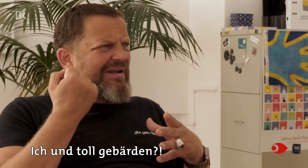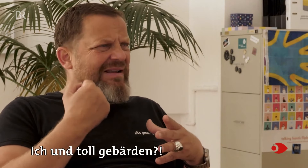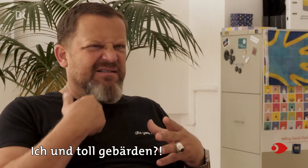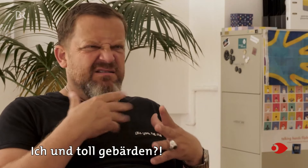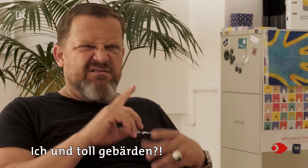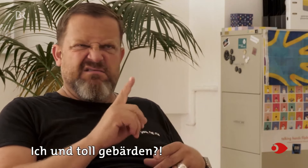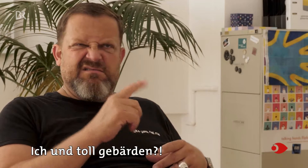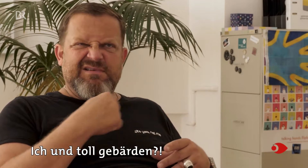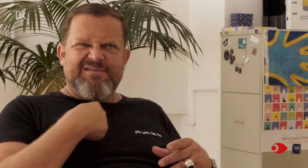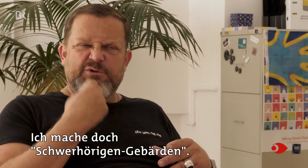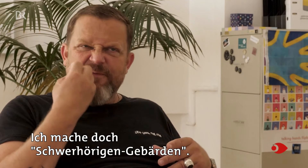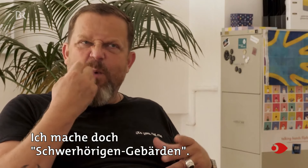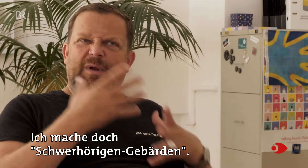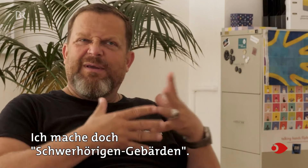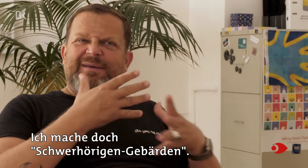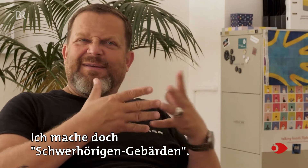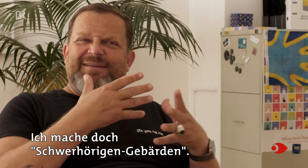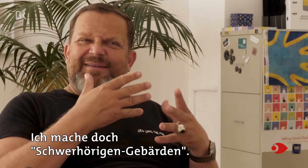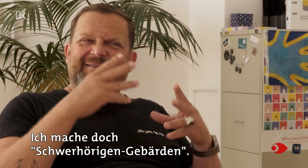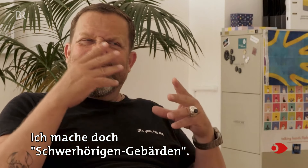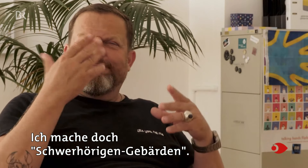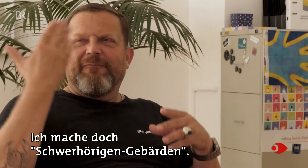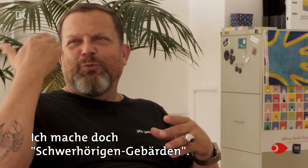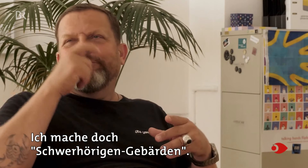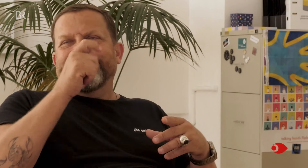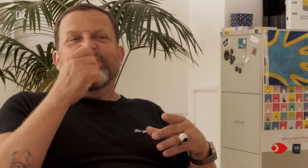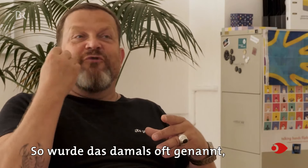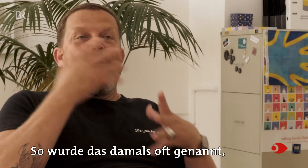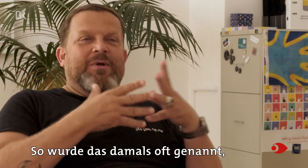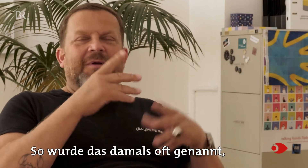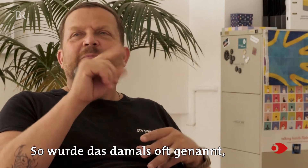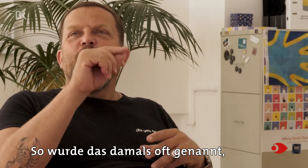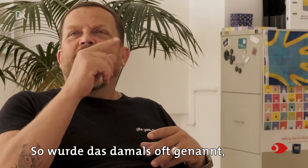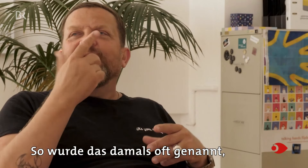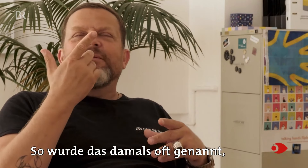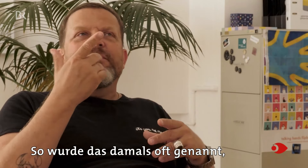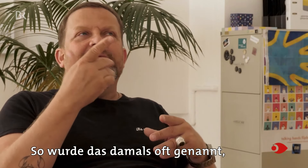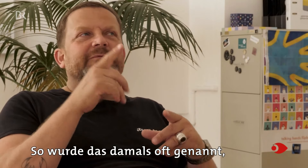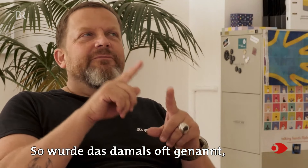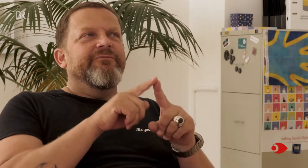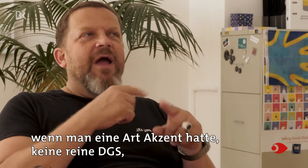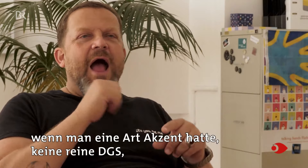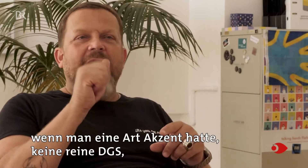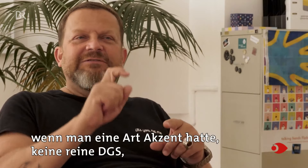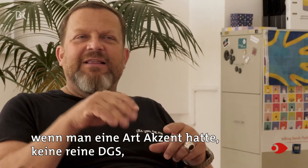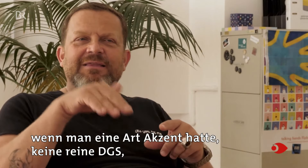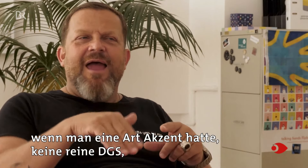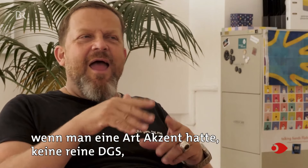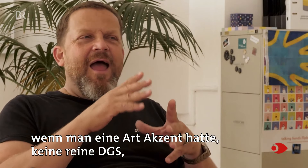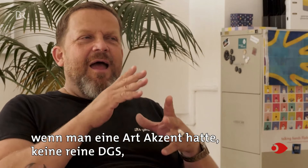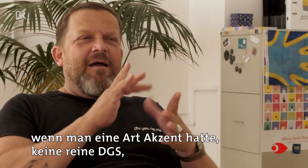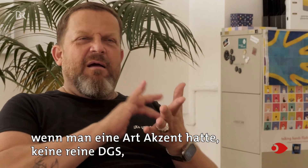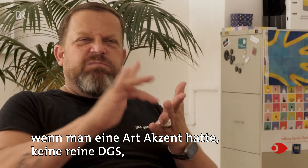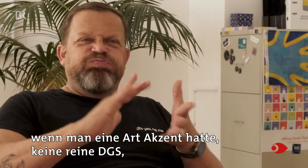toll gebärden? Ich mache doch schwerhörigen Gebärden, so wurde das damals oft genannt, wenn man eine Art Akzent hatte, keine